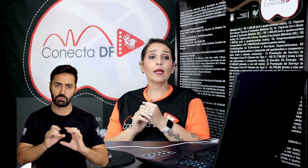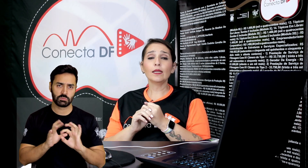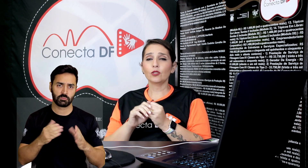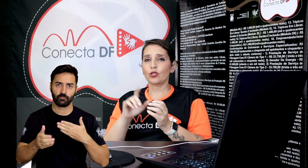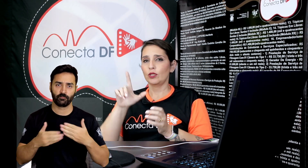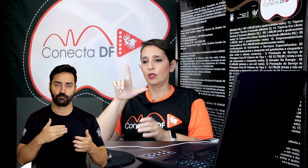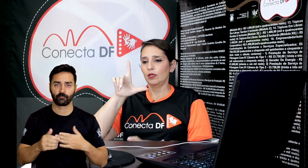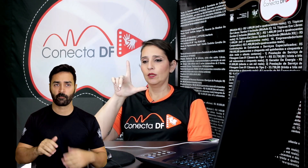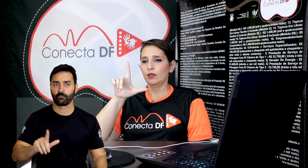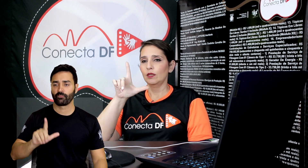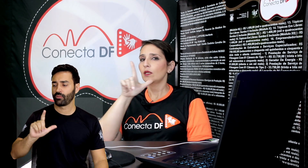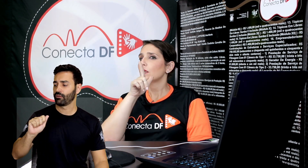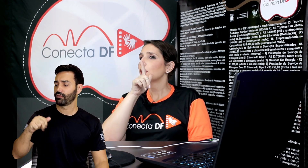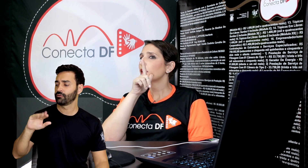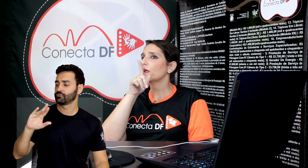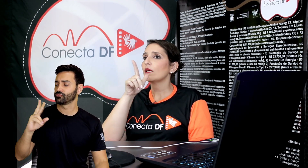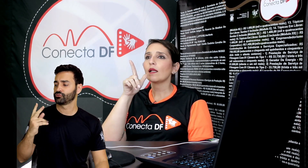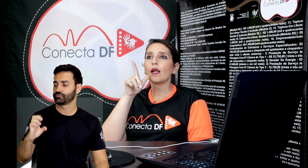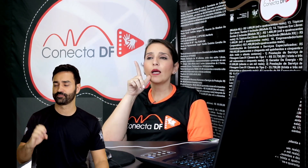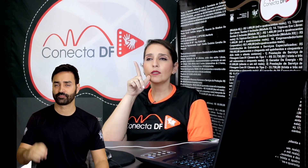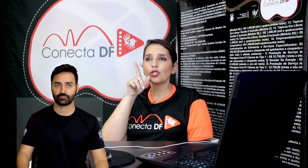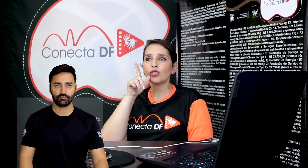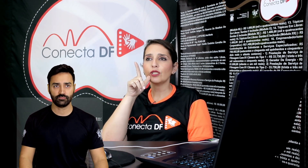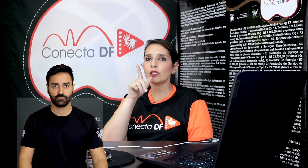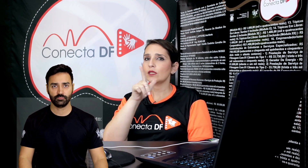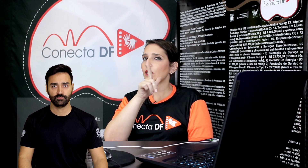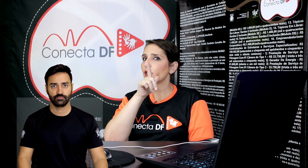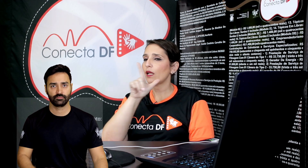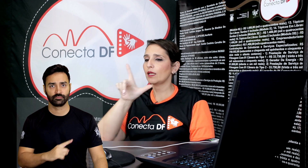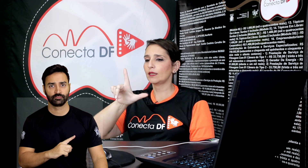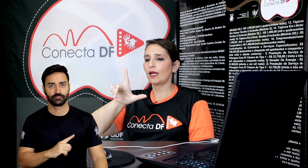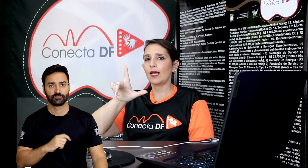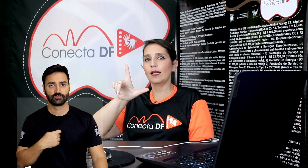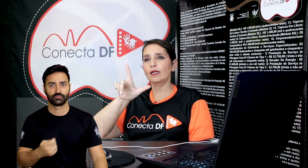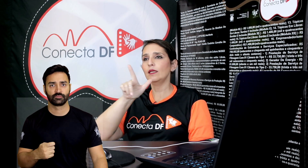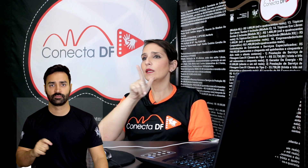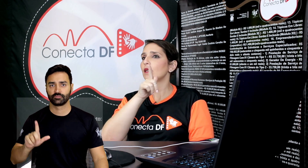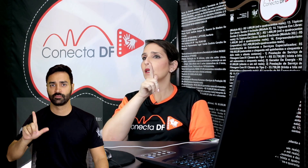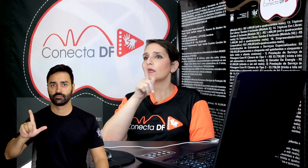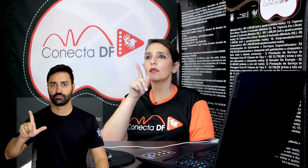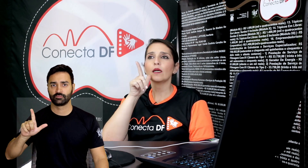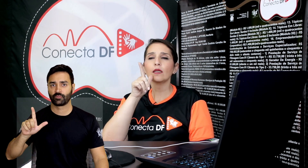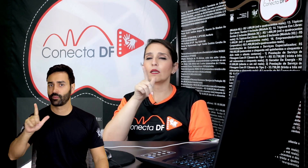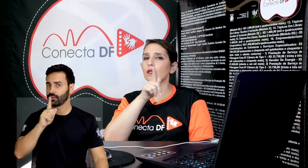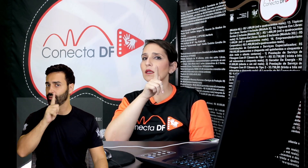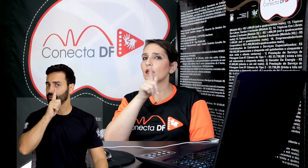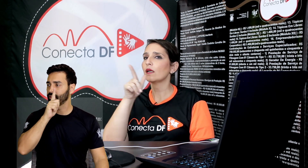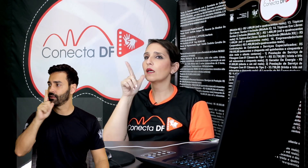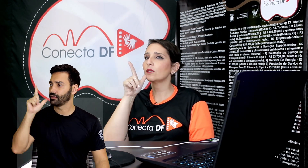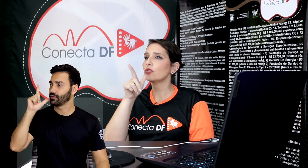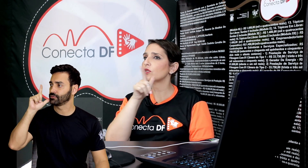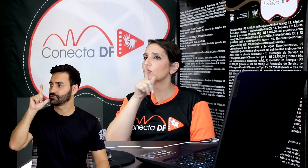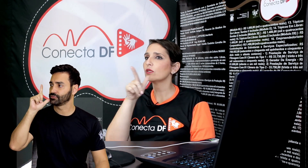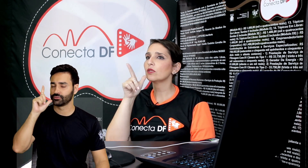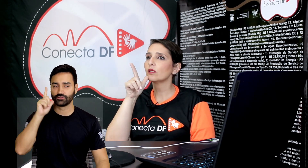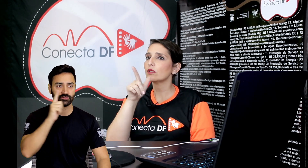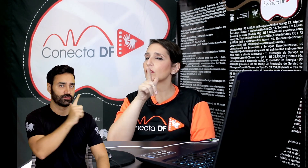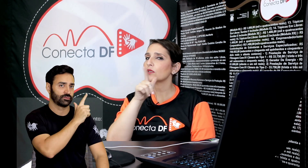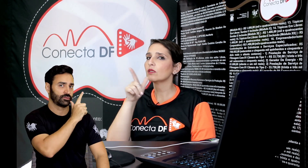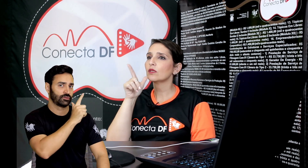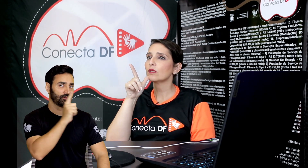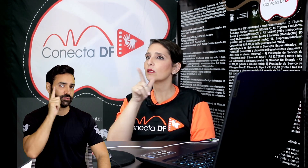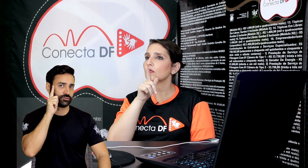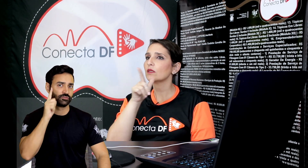Lanche. Lanche. Letra L, Aqui, lanche.